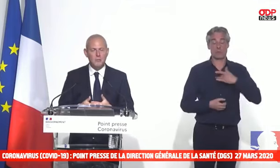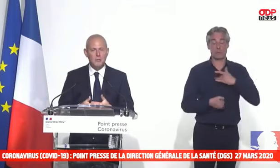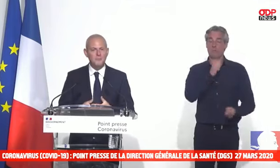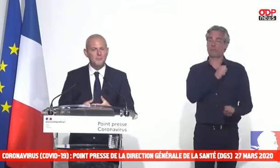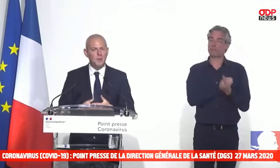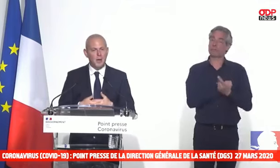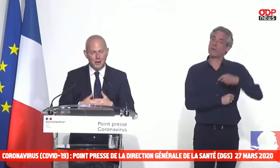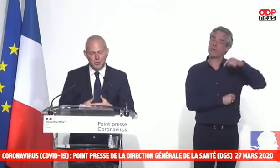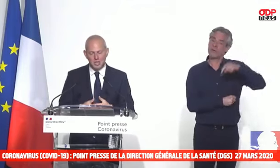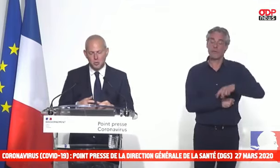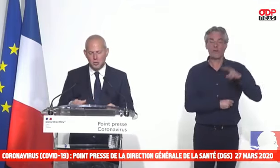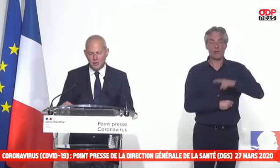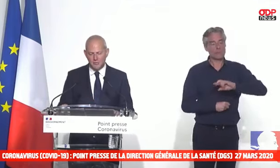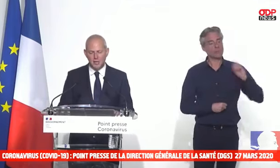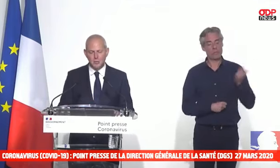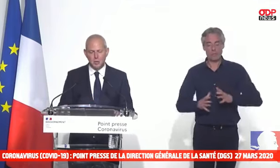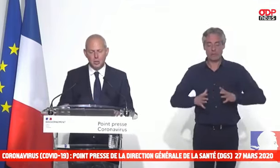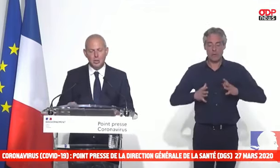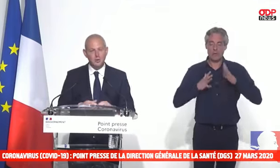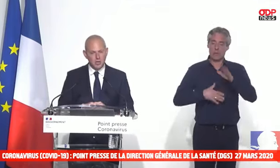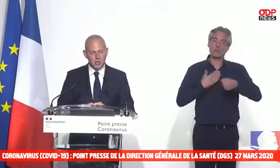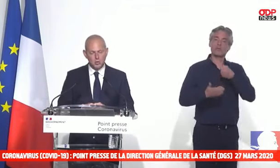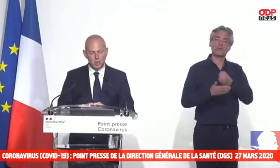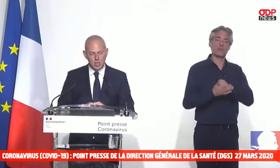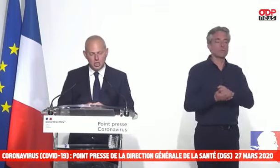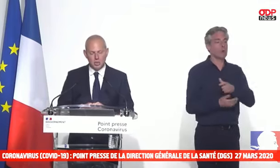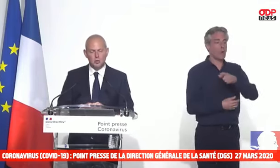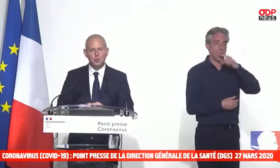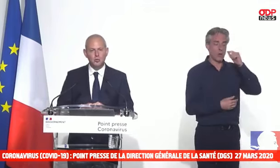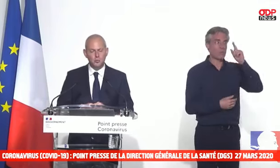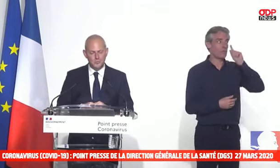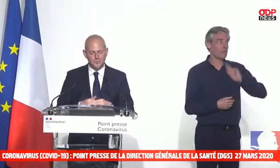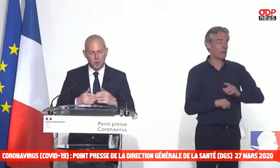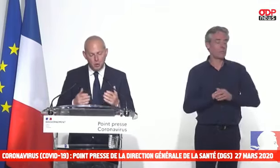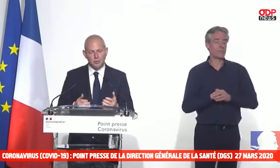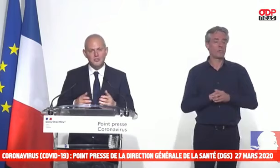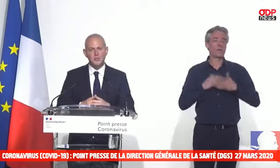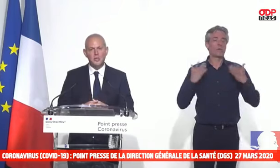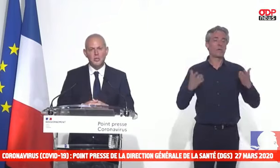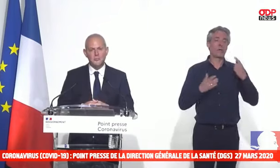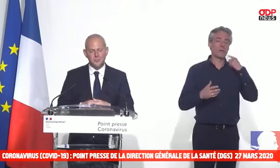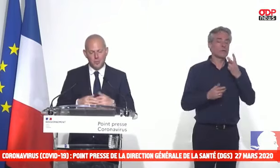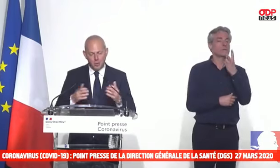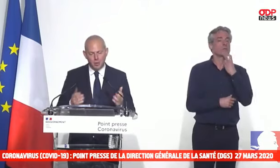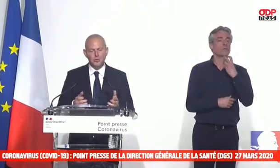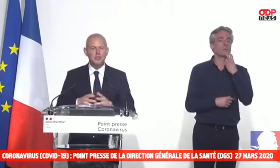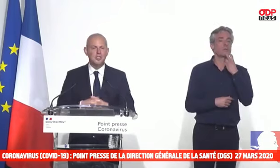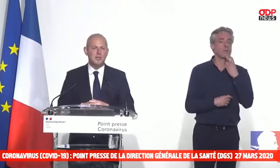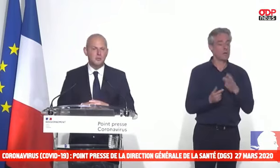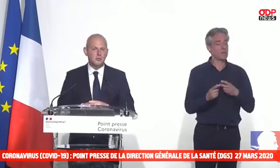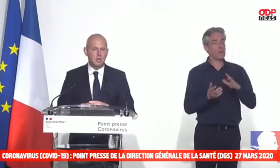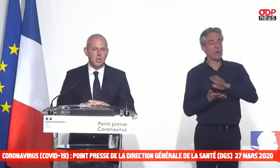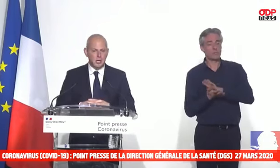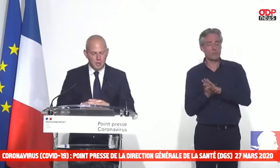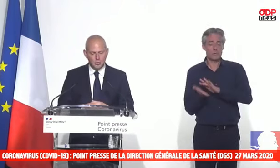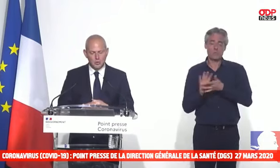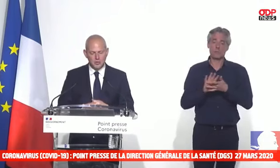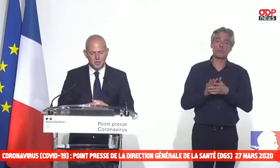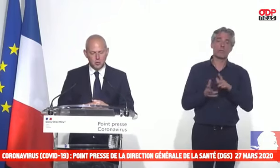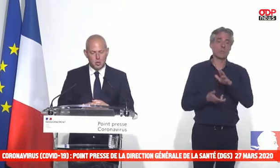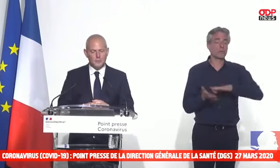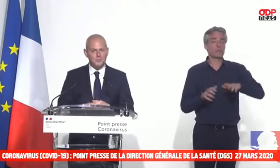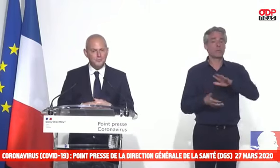que jamais à l'engagement infaillible de chacune et chacun d'entre nous, entre citoyens, entre générations et